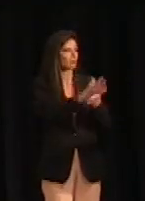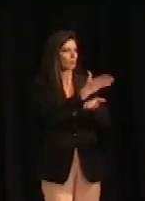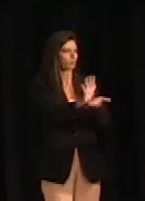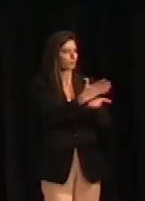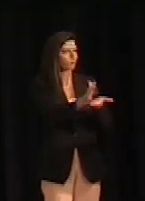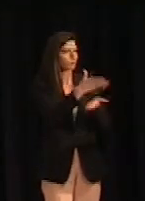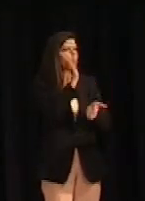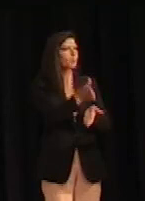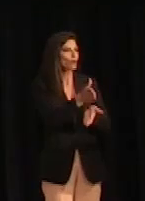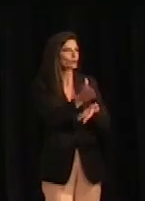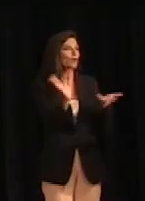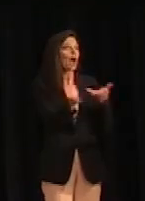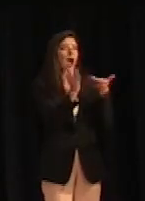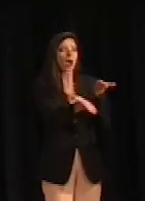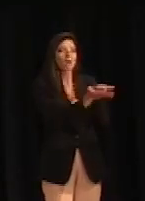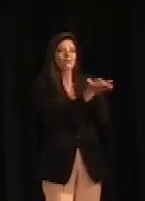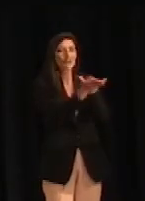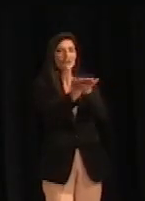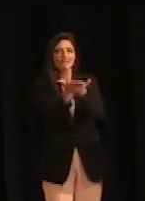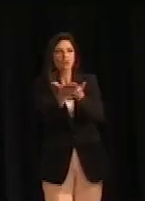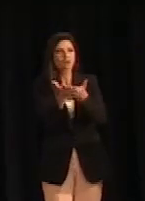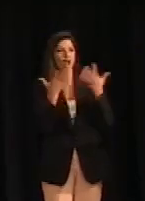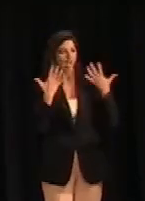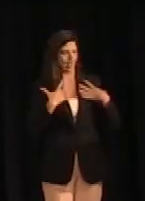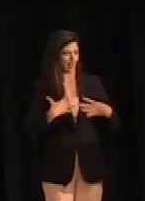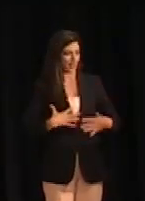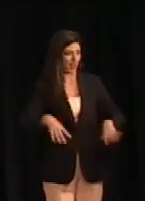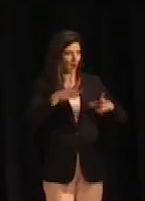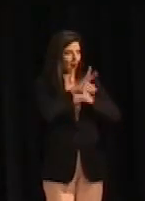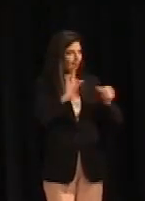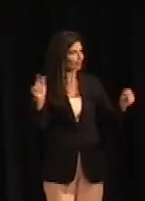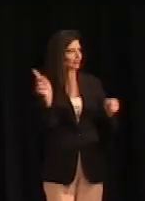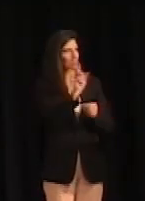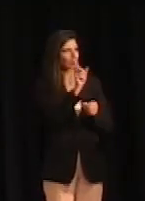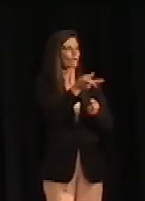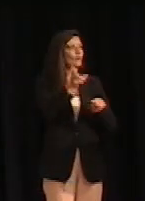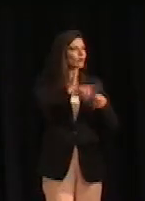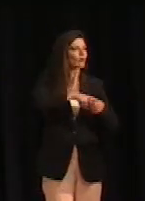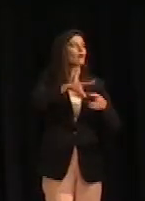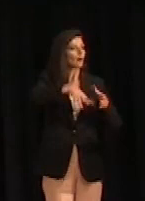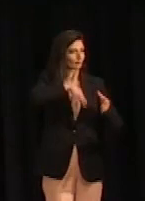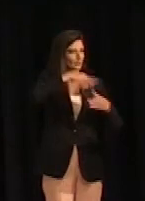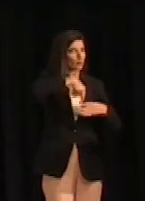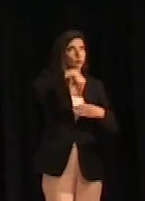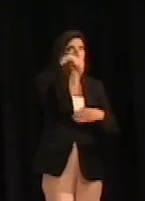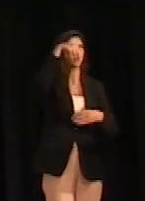συνάνθρωπο και ως άνθρωπος να θρόσκεις, να βλέπεις προς τα άνω, προς τον